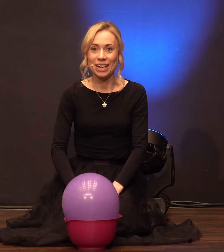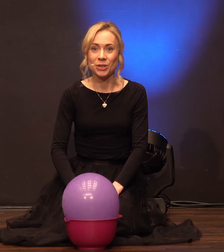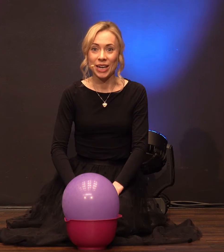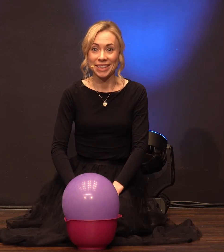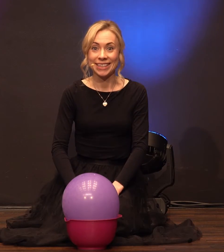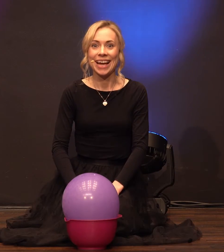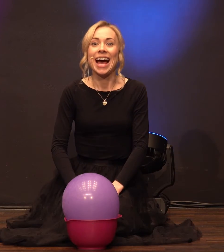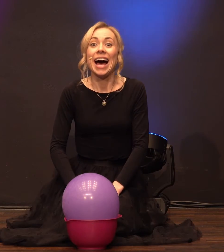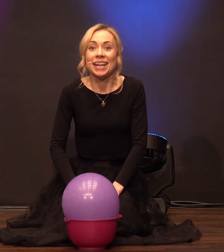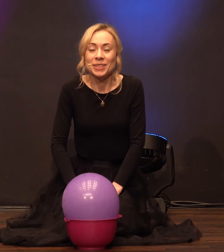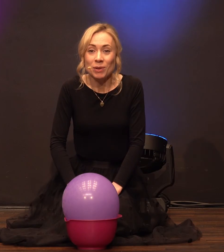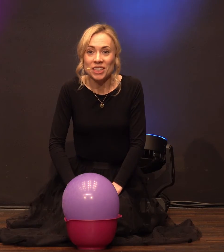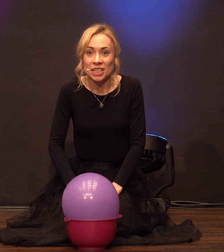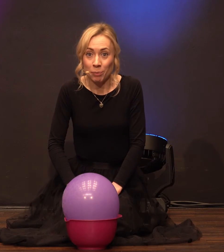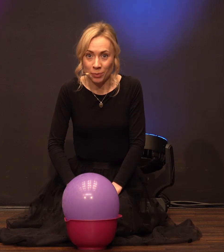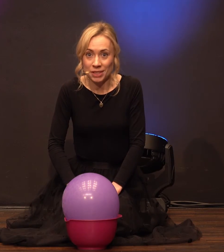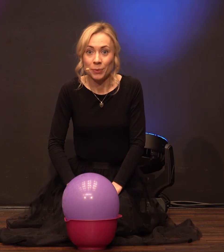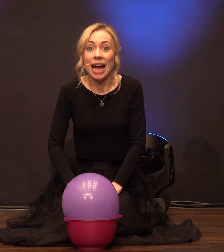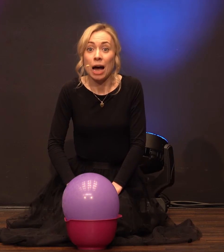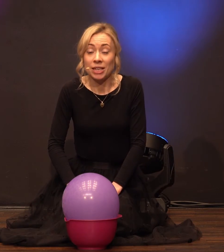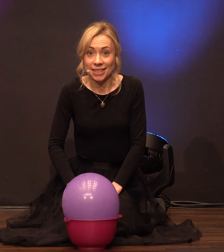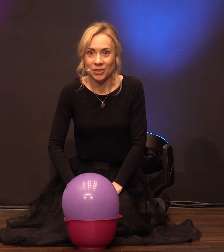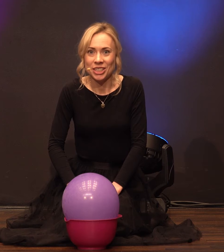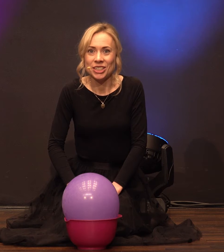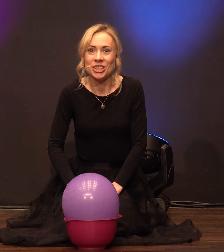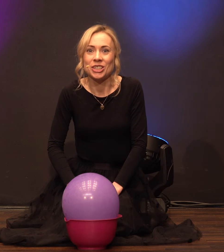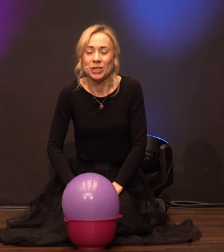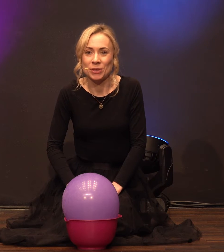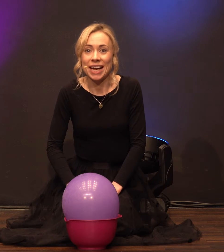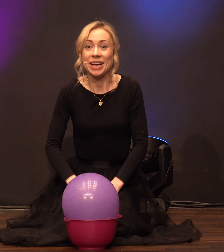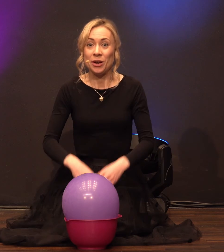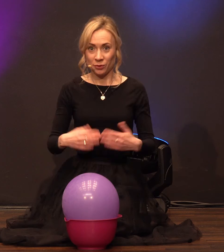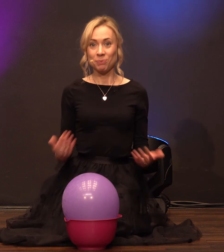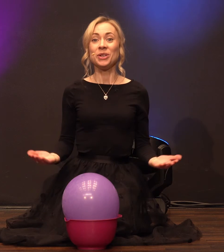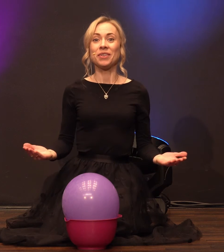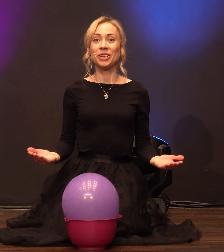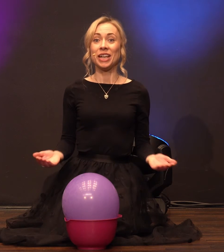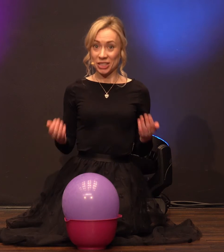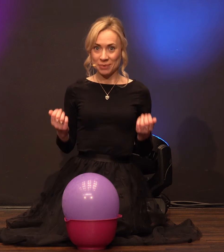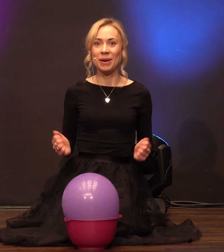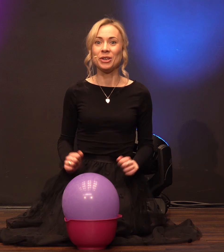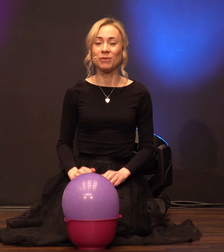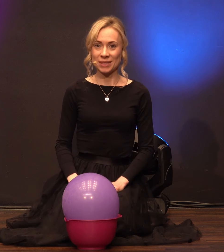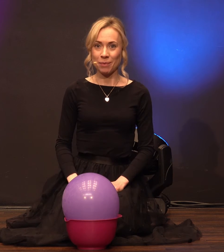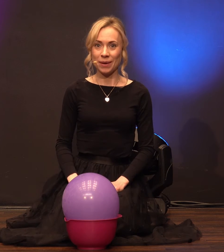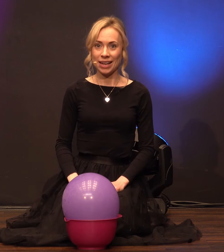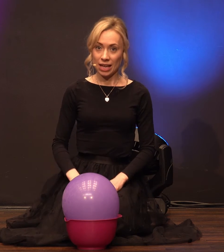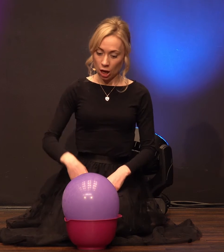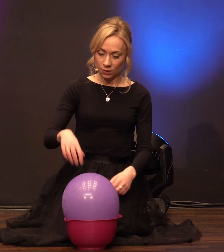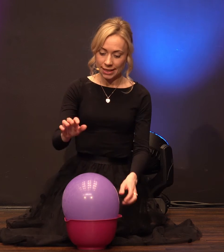Brawo, kochani! A co powiecie na pomysł, aby na zakończenie dzisiejszego spotkania wspólnie wykonać balonową sambę?